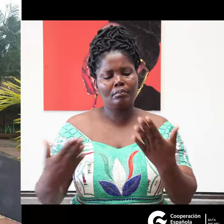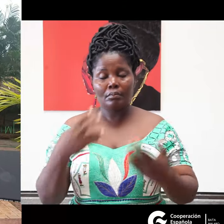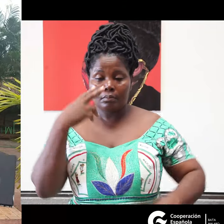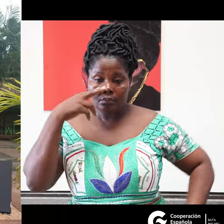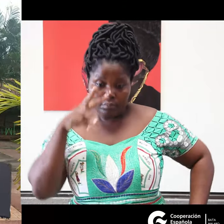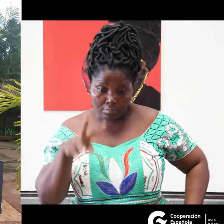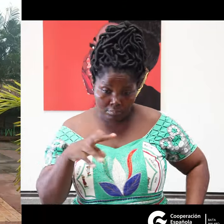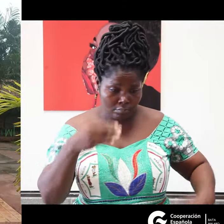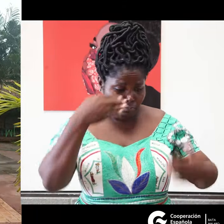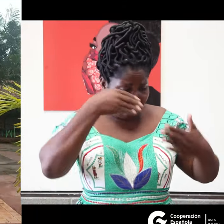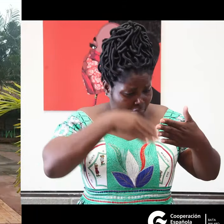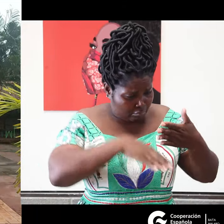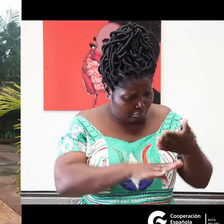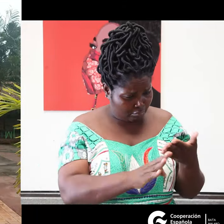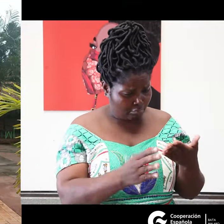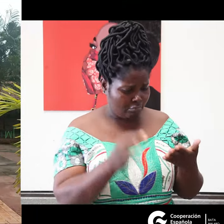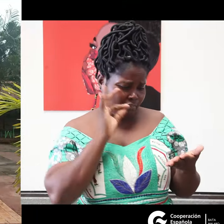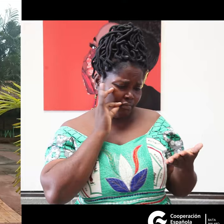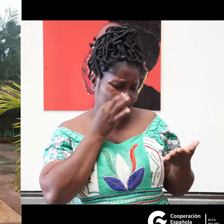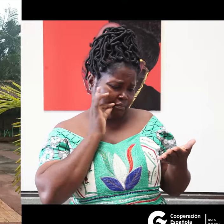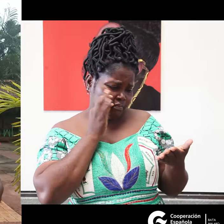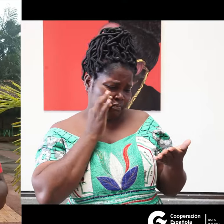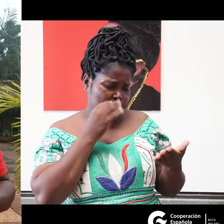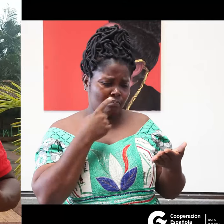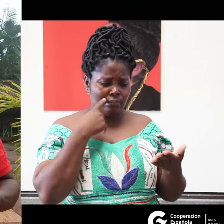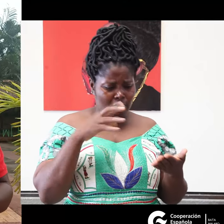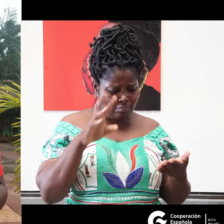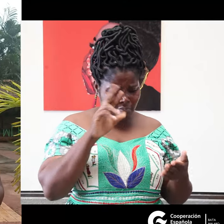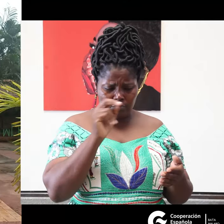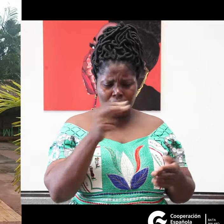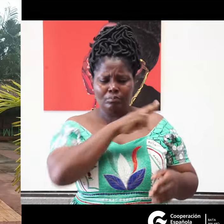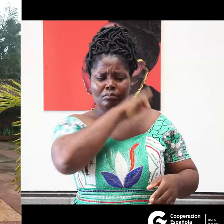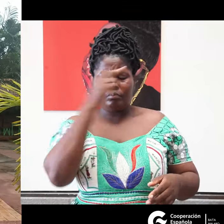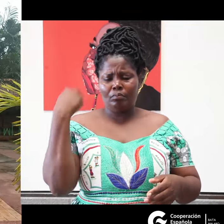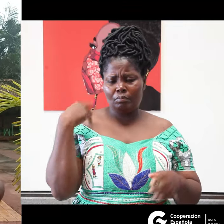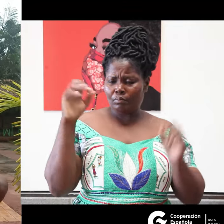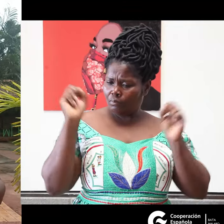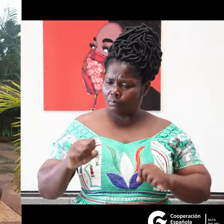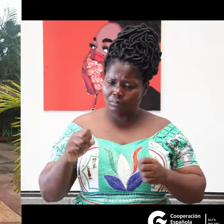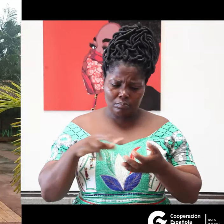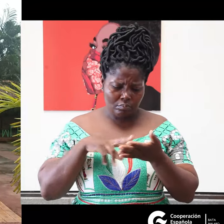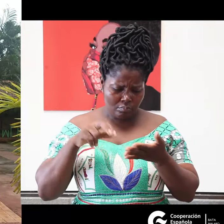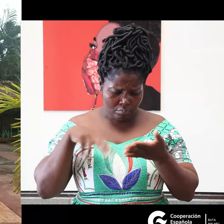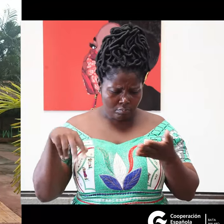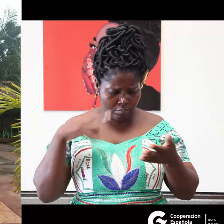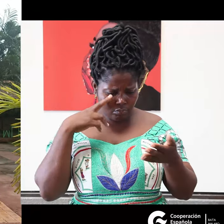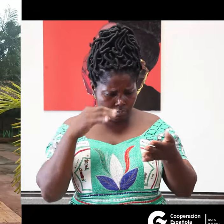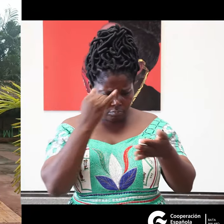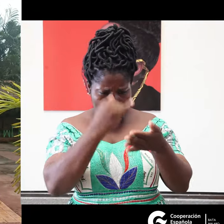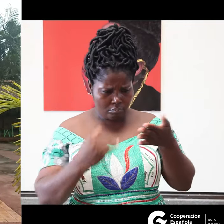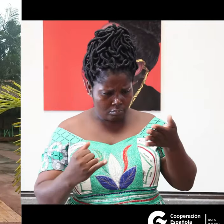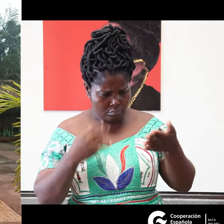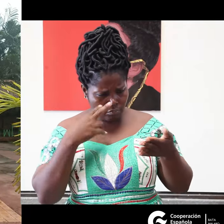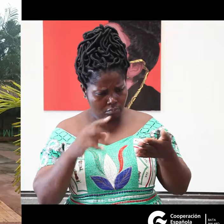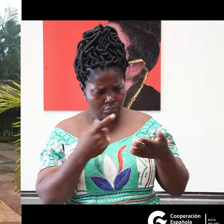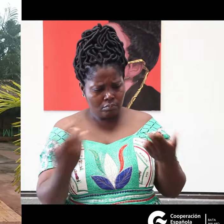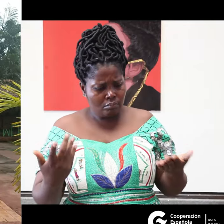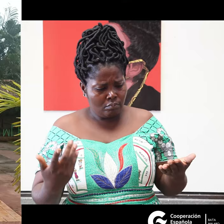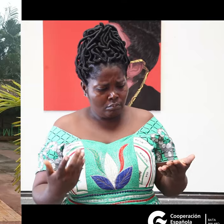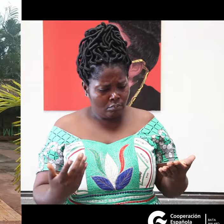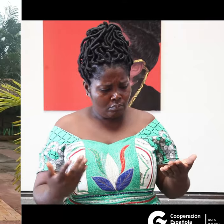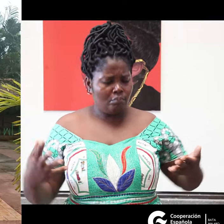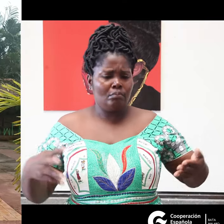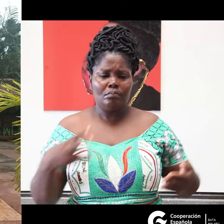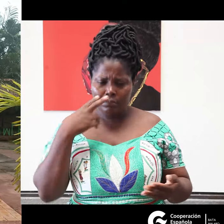Y vemos en el fondo una fresa. Nosotros no podríamos leerlo normalmente palpando los dibujos, pero por eso, por